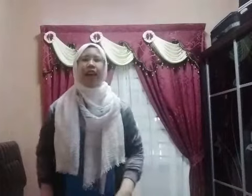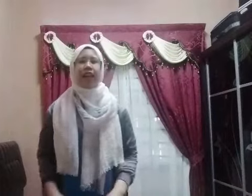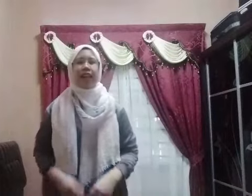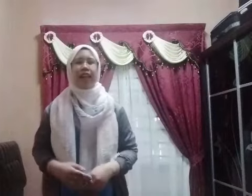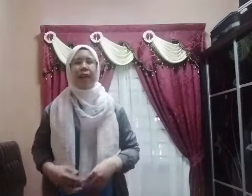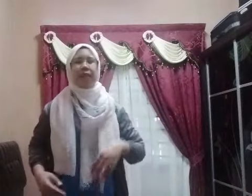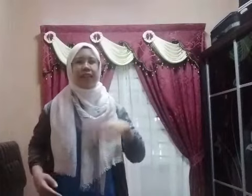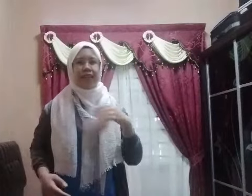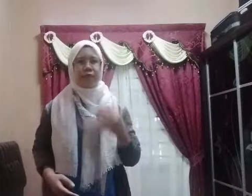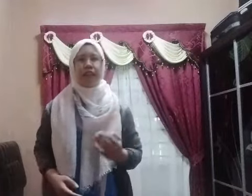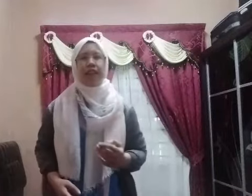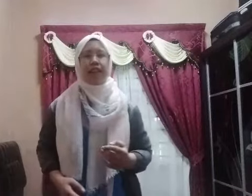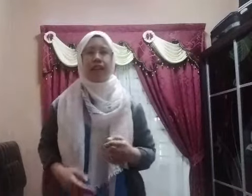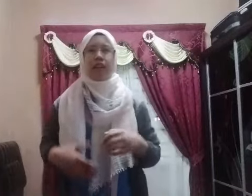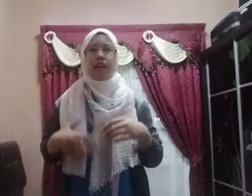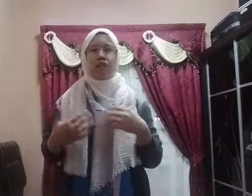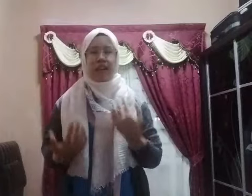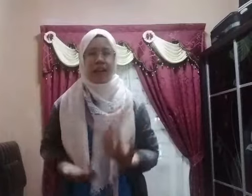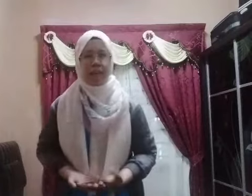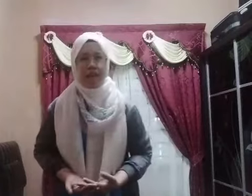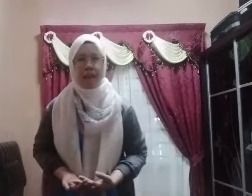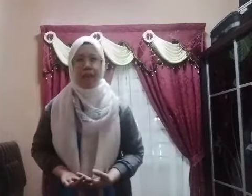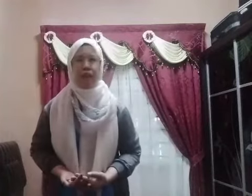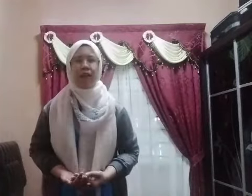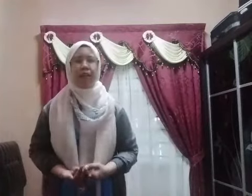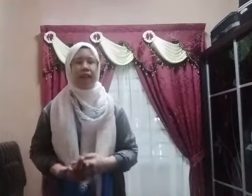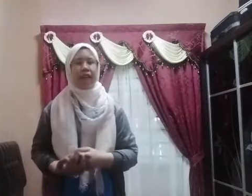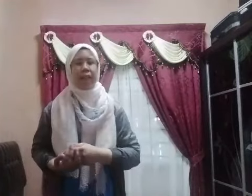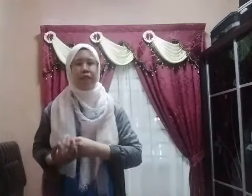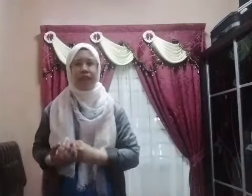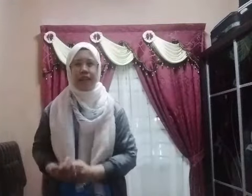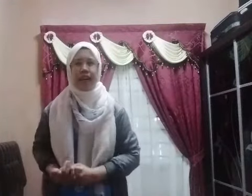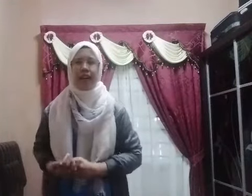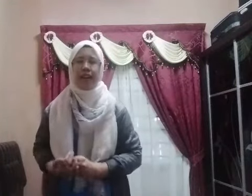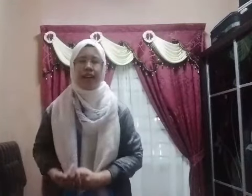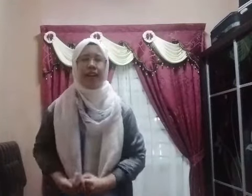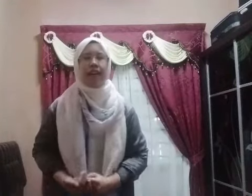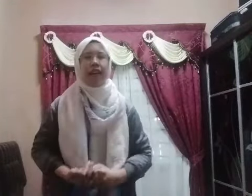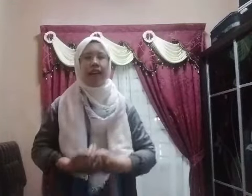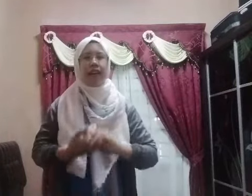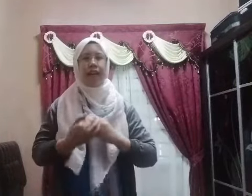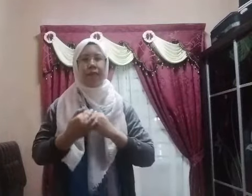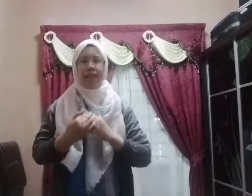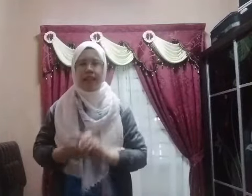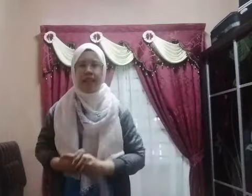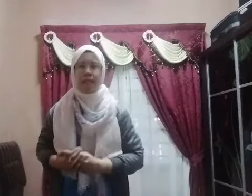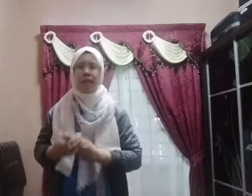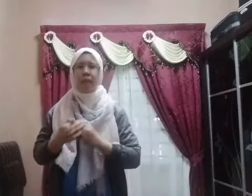Okey, jadi apa kesimpulan yang kumpulan kami dapat buat berdasarkan projek ini adalah projek ini dapat